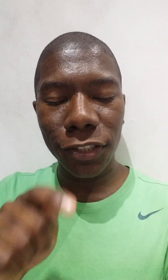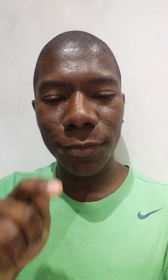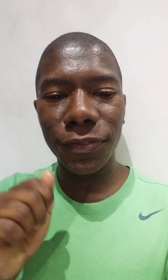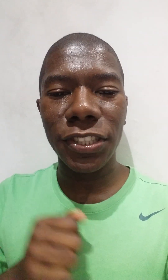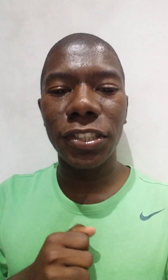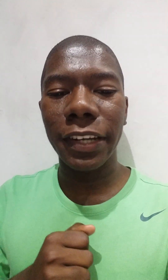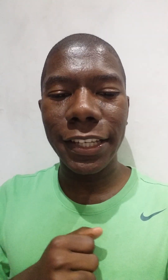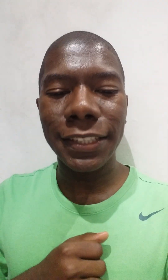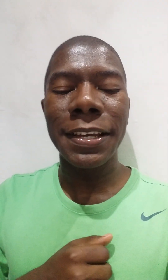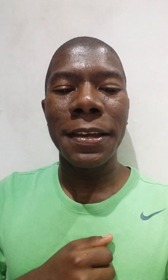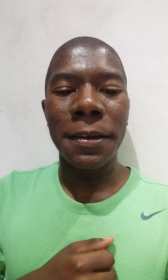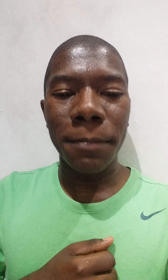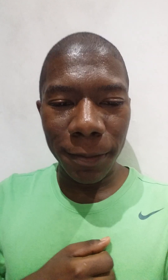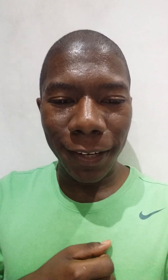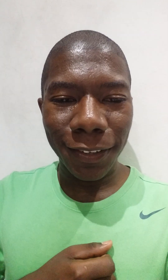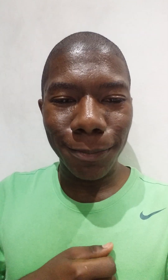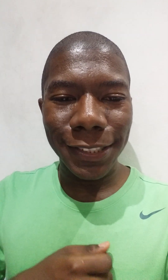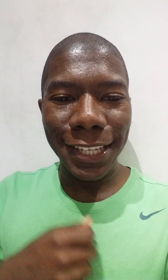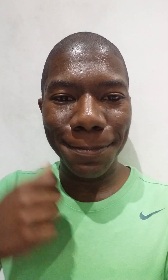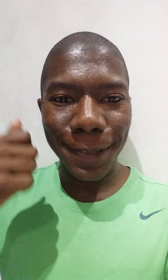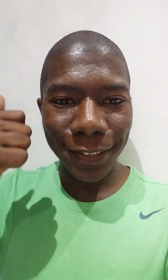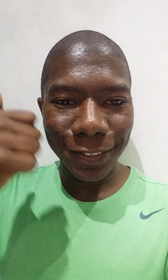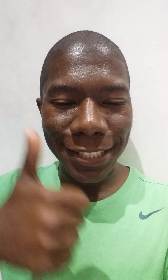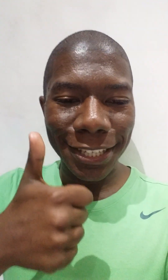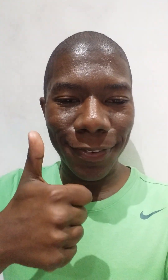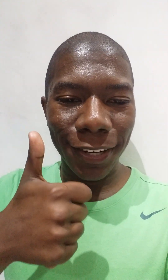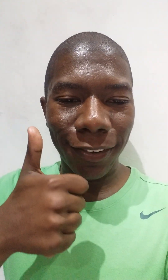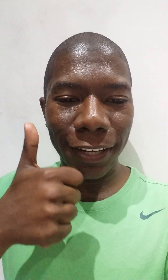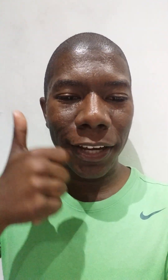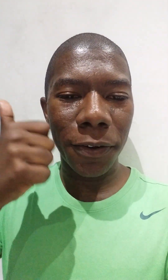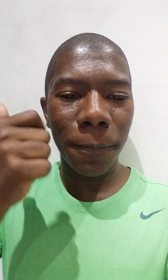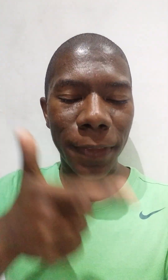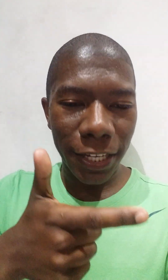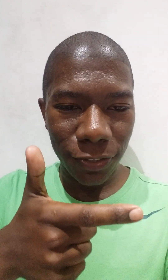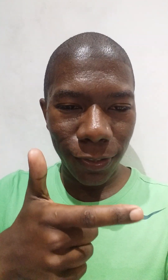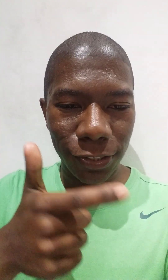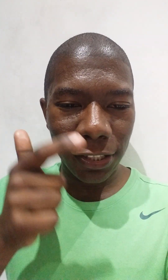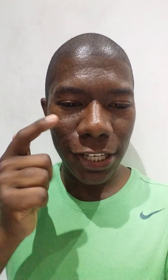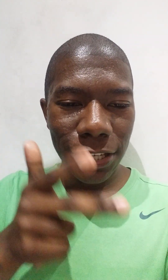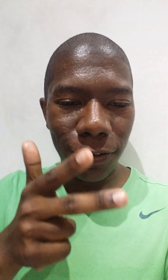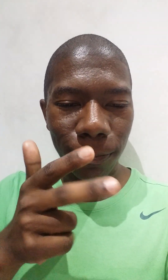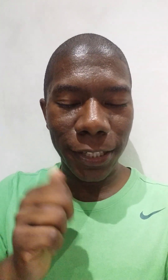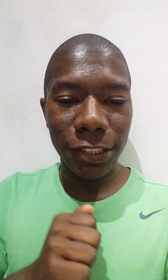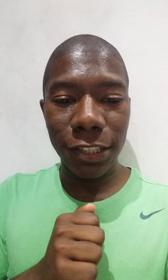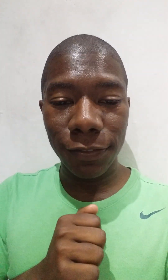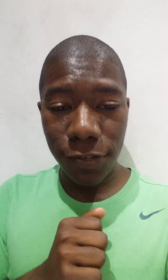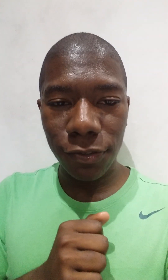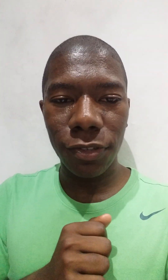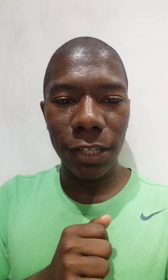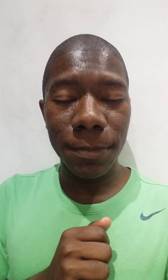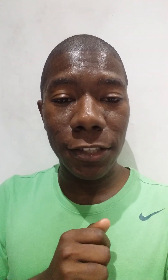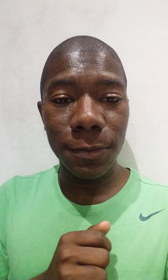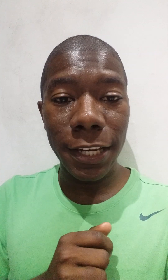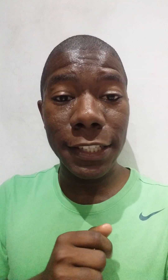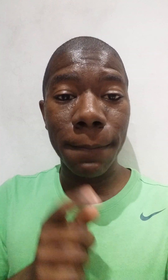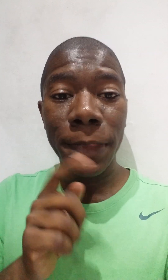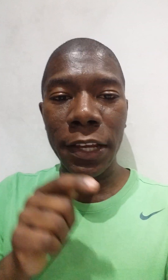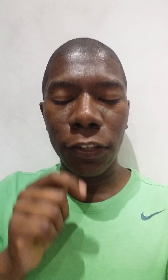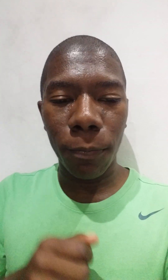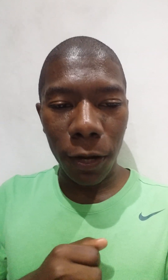2023 V lembrando como sempre né não de inscrever aí no canal ativar o Sininho Compartilhar esse vídeo com seus amigos Beleza então bora